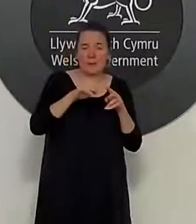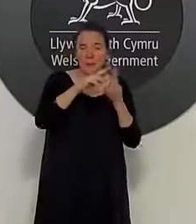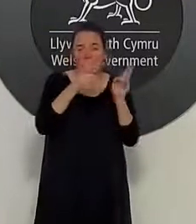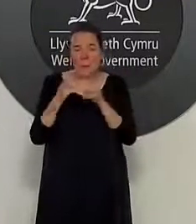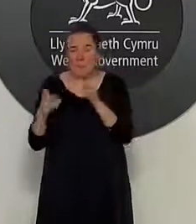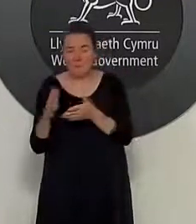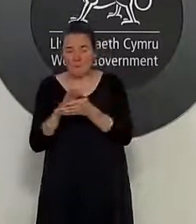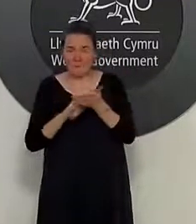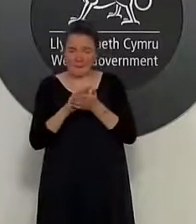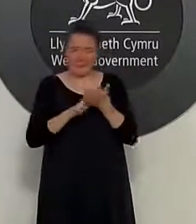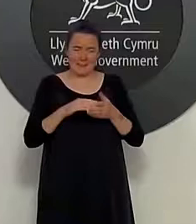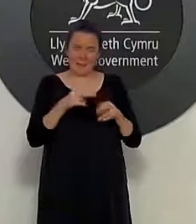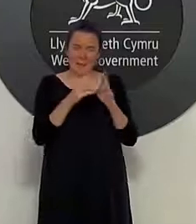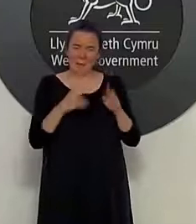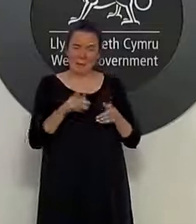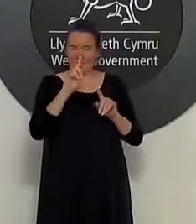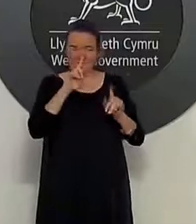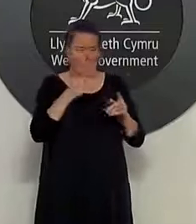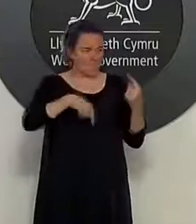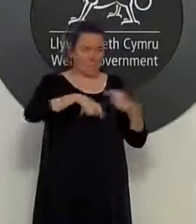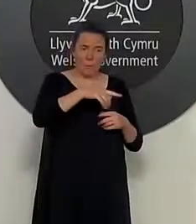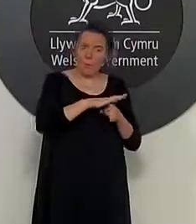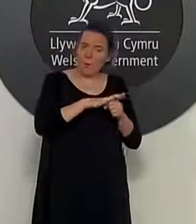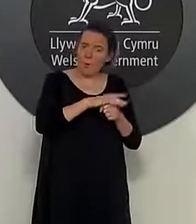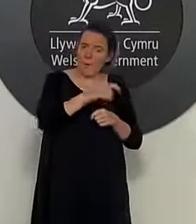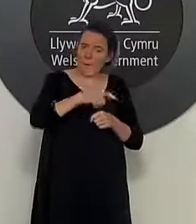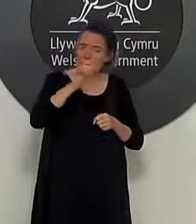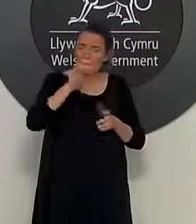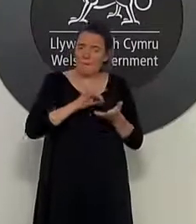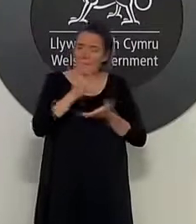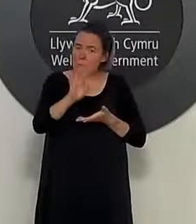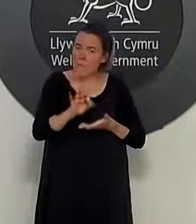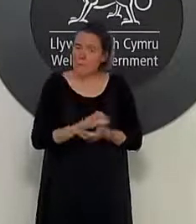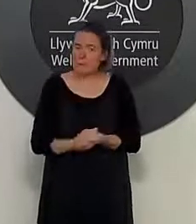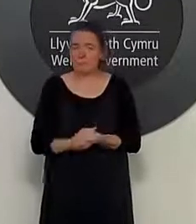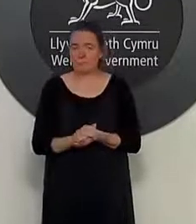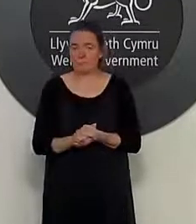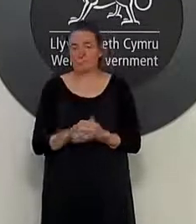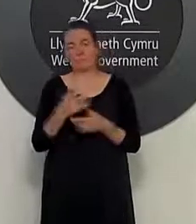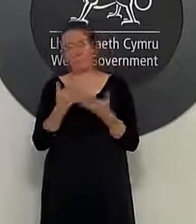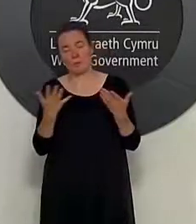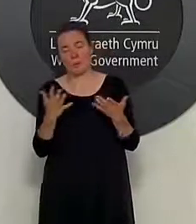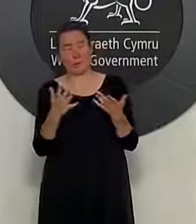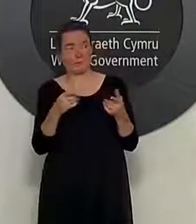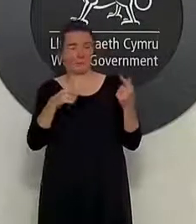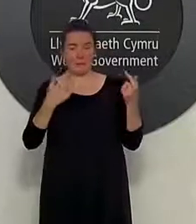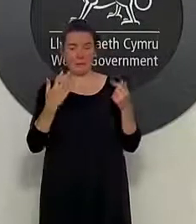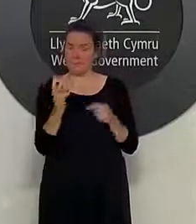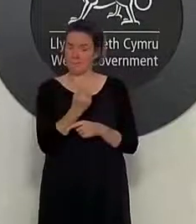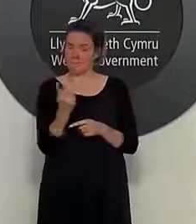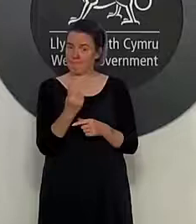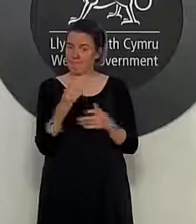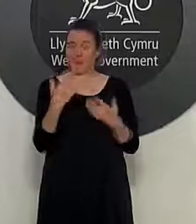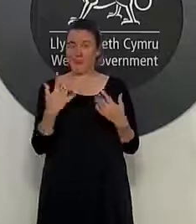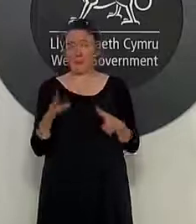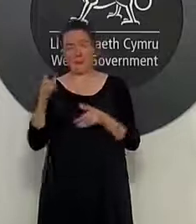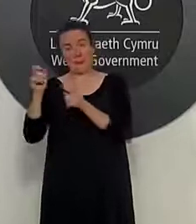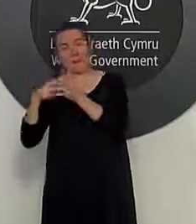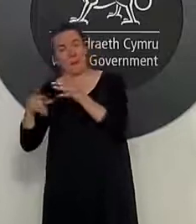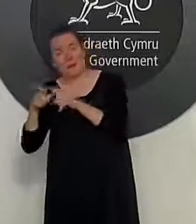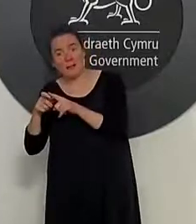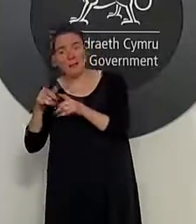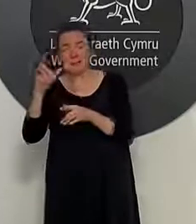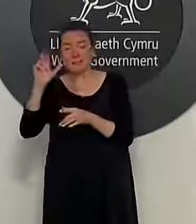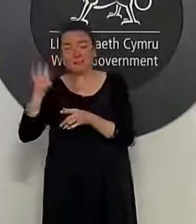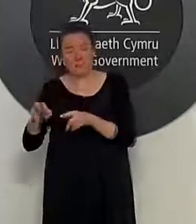o fesurau bwriadus sydd wedi datblygu o ganlyniad i'r cydweithio adeiladol rhwng Plaid Cymru